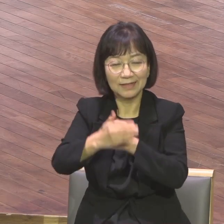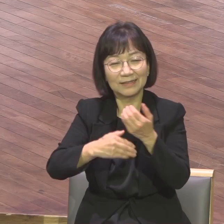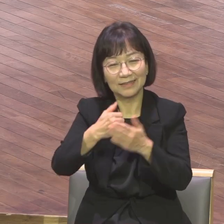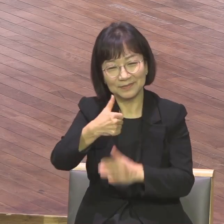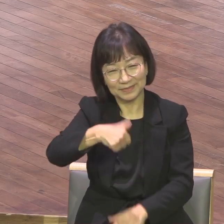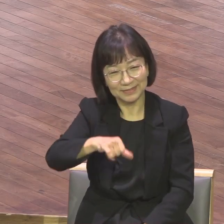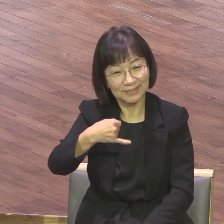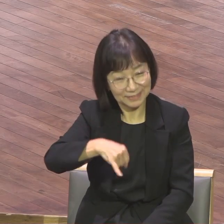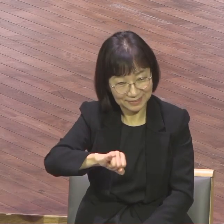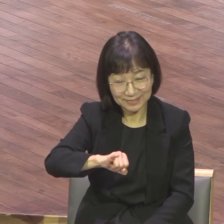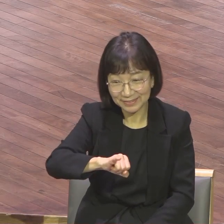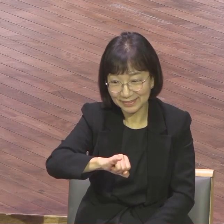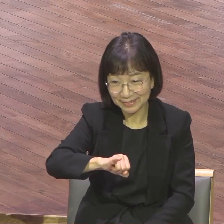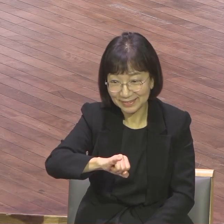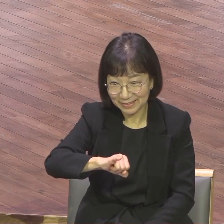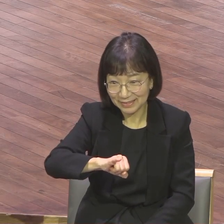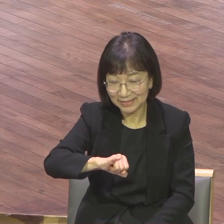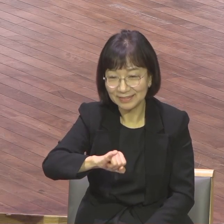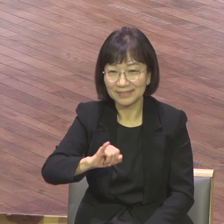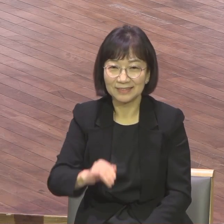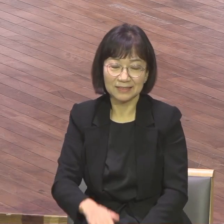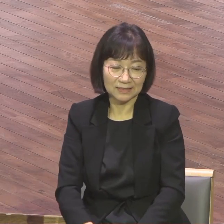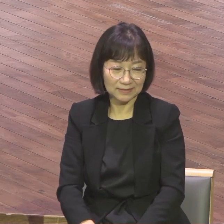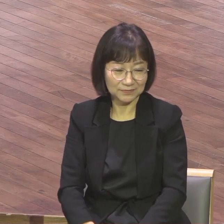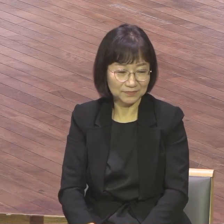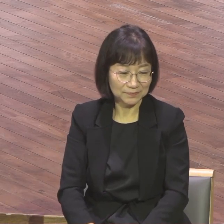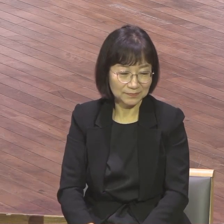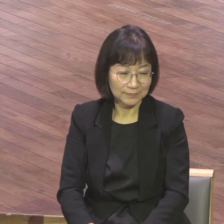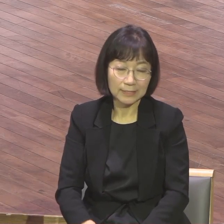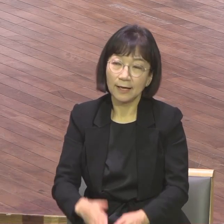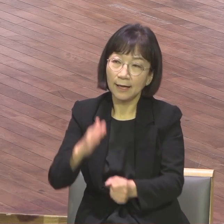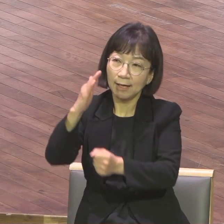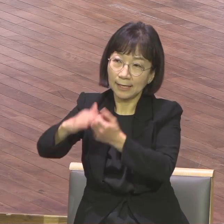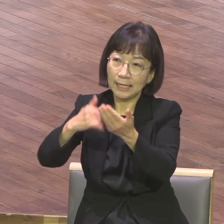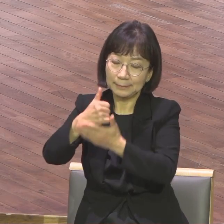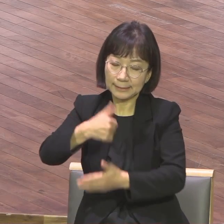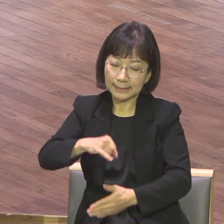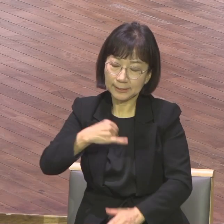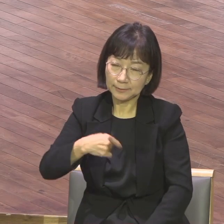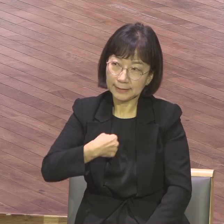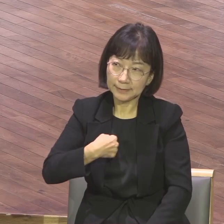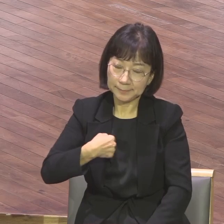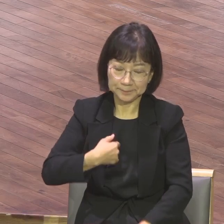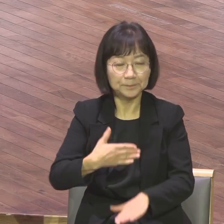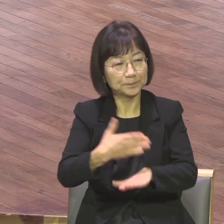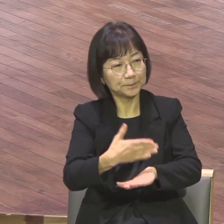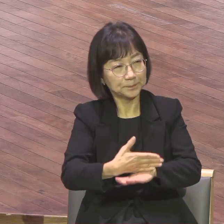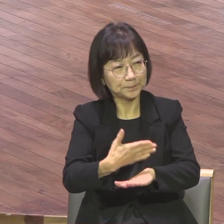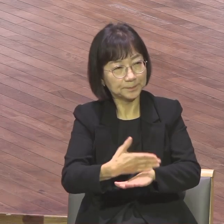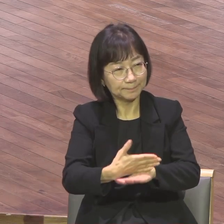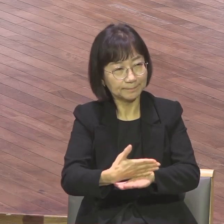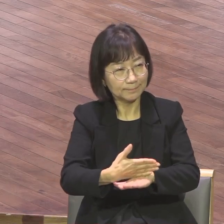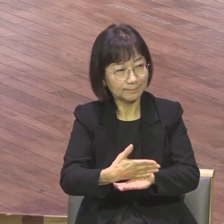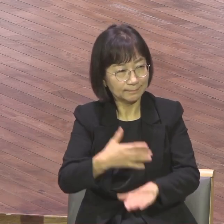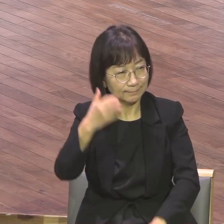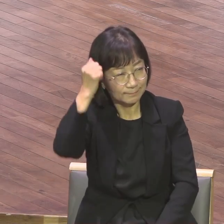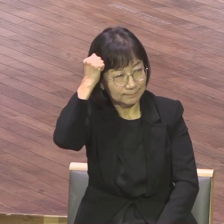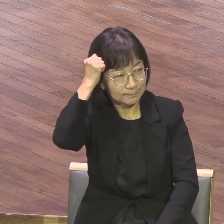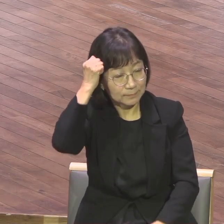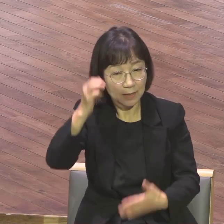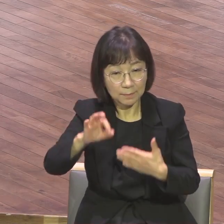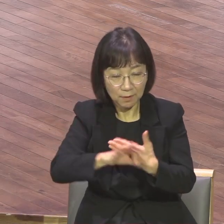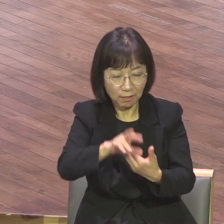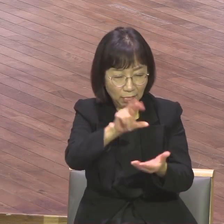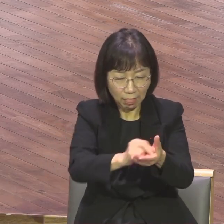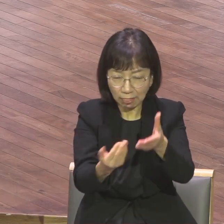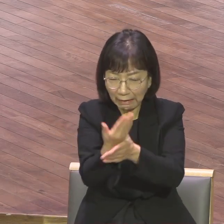근원적 이 기준 이것이 되게 되면 어떤 문제, 어떤 사건, 어떤 역경, 낙심, 좌절을